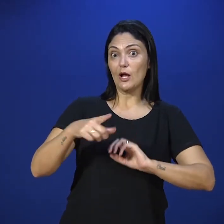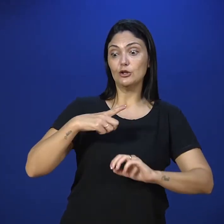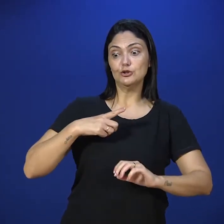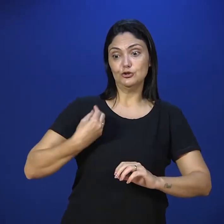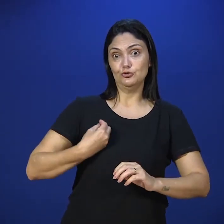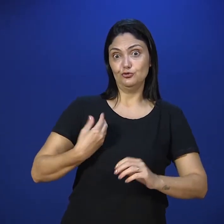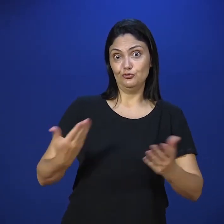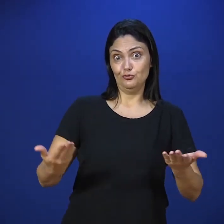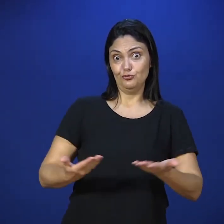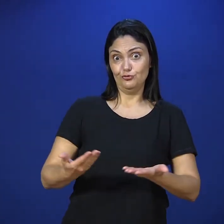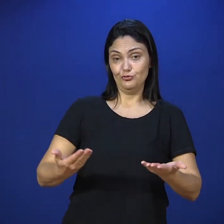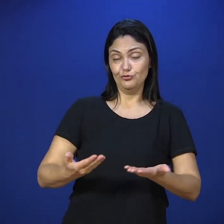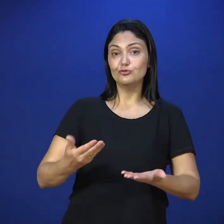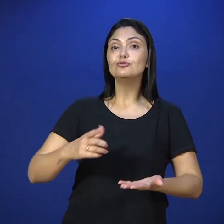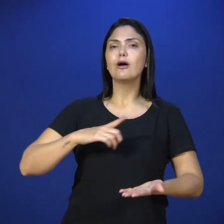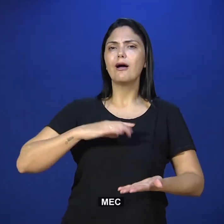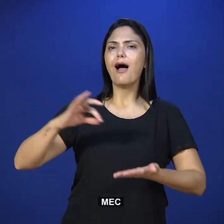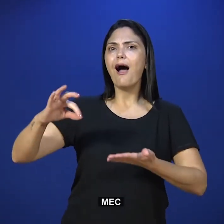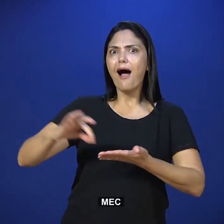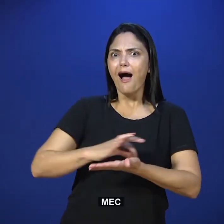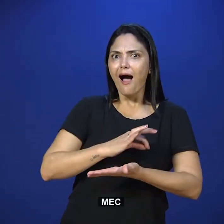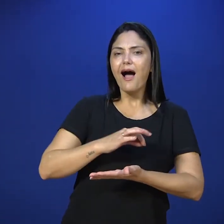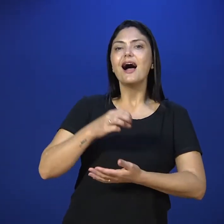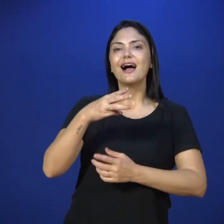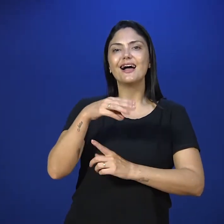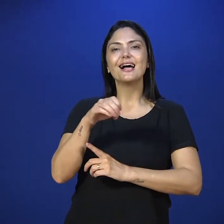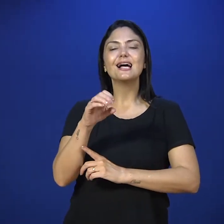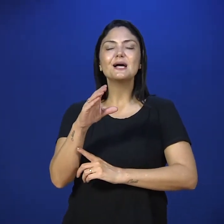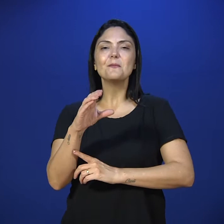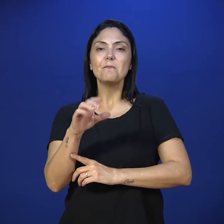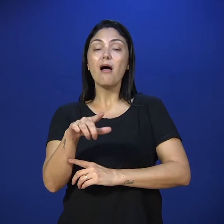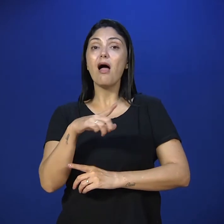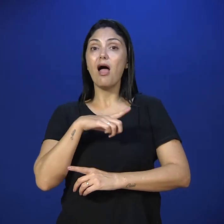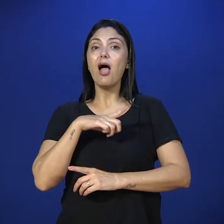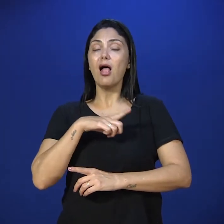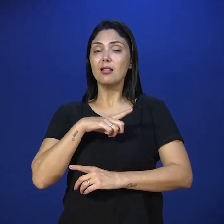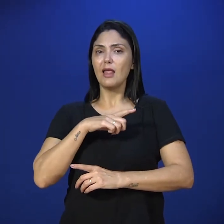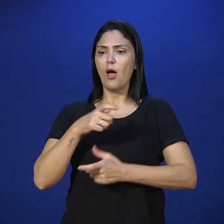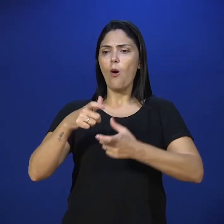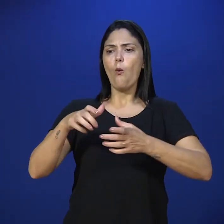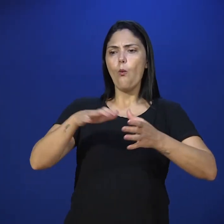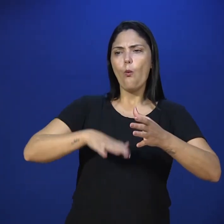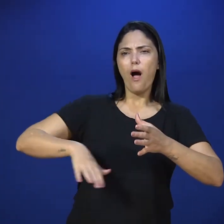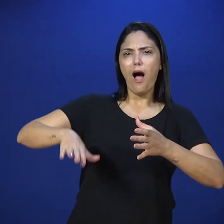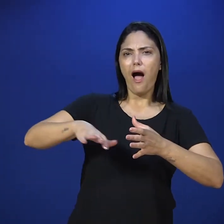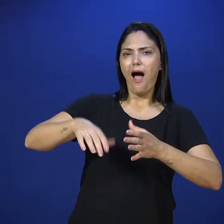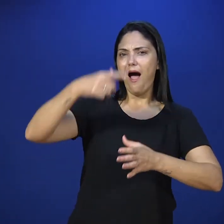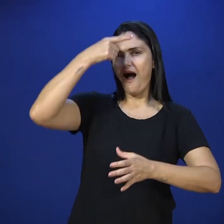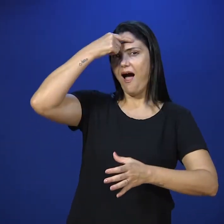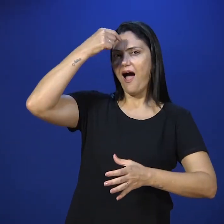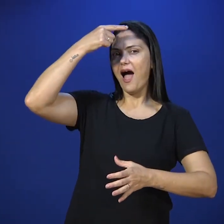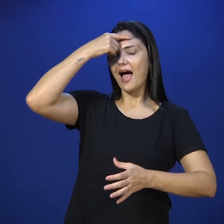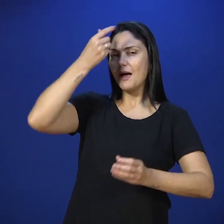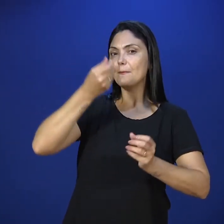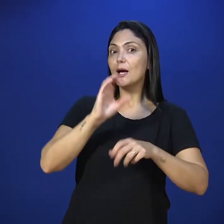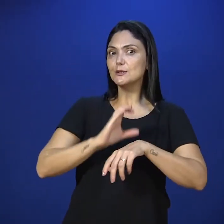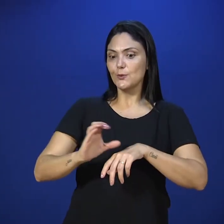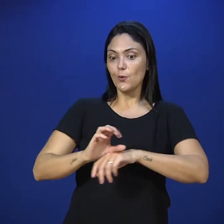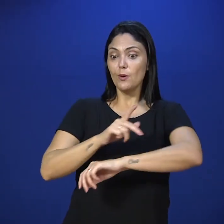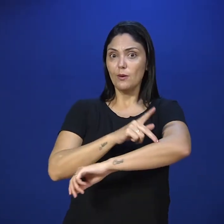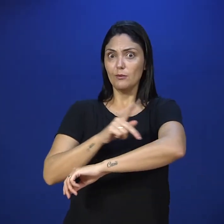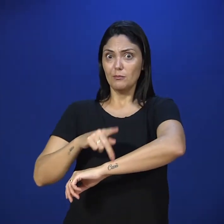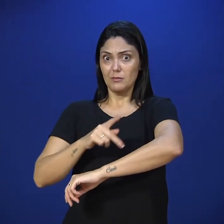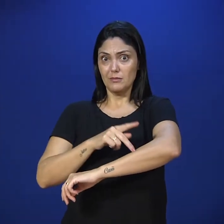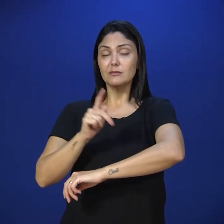vigentes, previstas e autorizadas pelo MEC e no ambiente universitário, bem como nos projetos pedagógicos dos